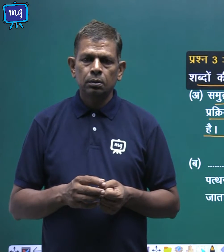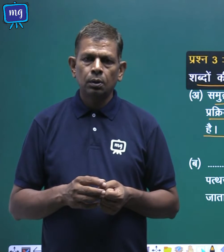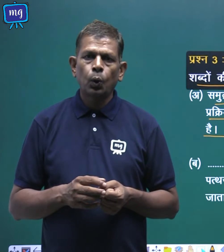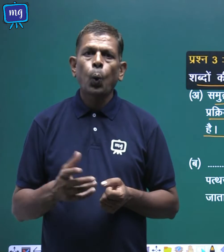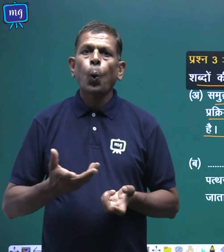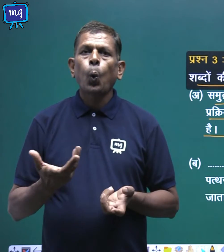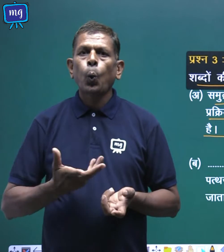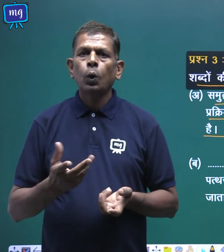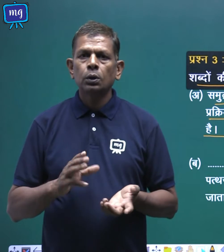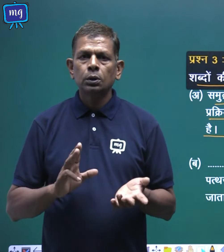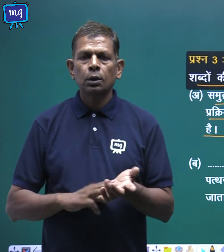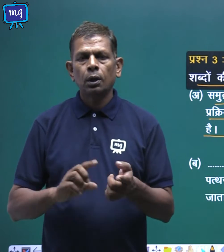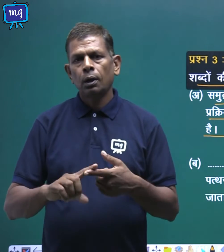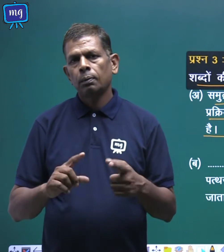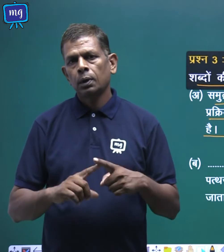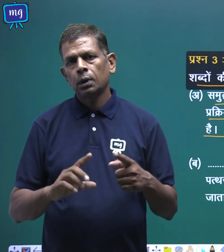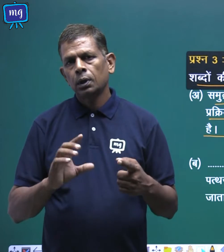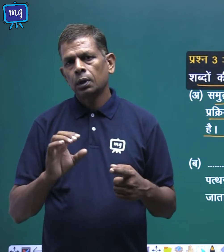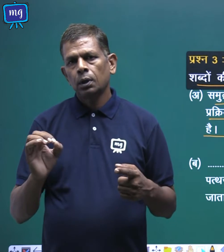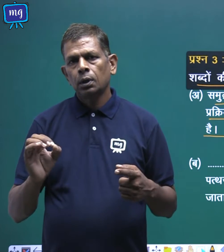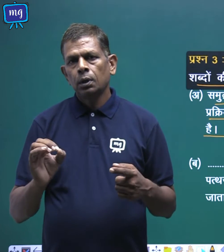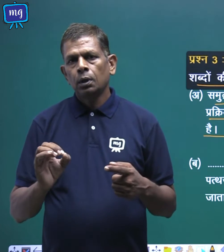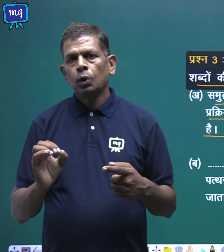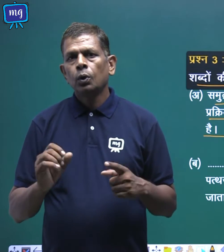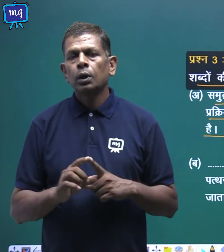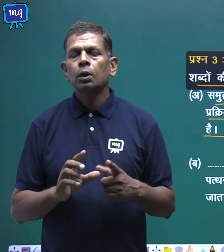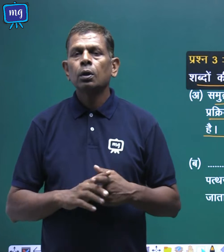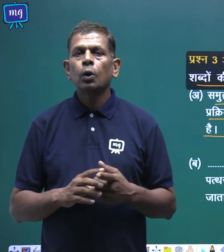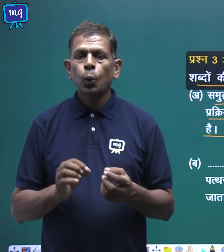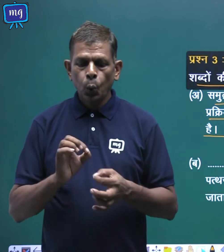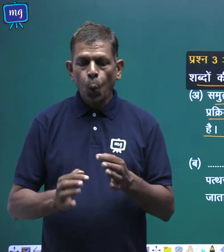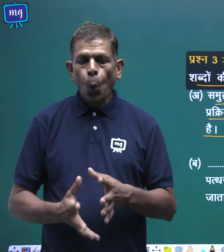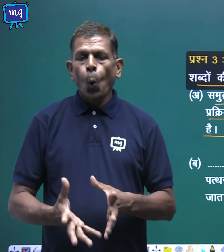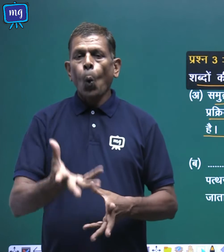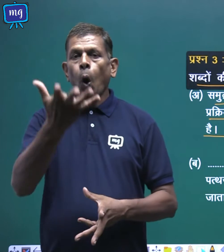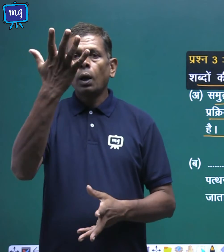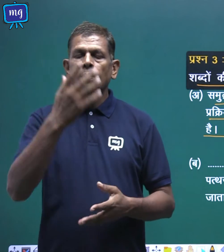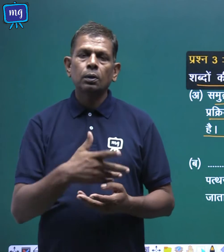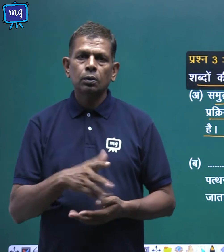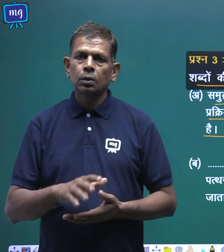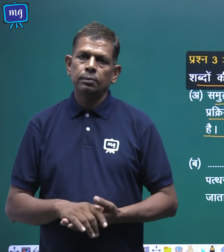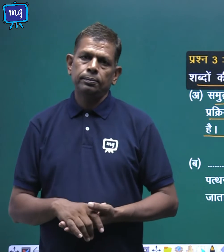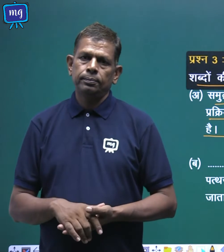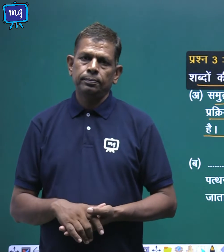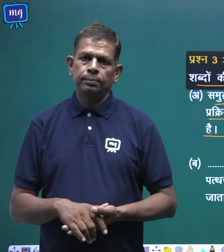कौन सी विधि द्वारा बच्चों? वाष्पन विधि द्वारा। तो हम यहाँ